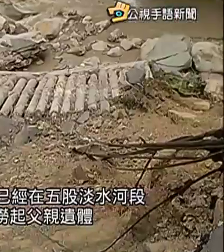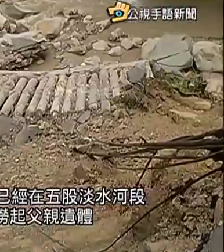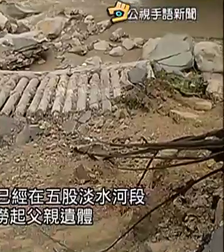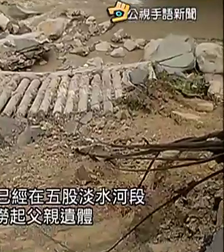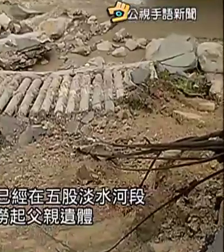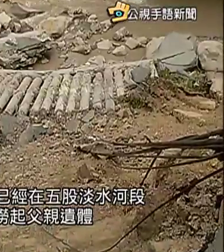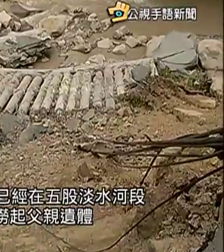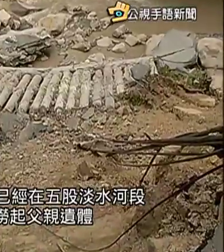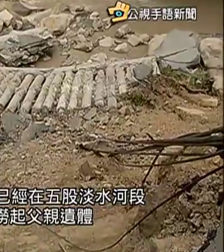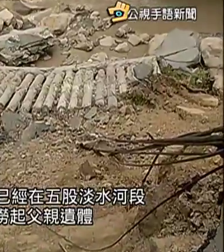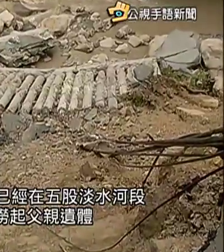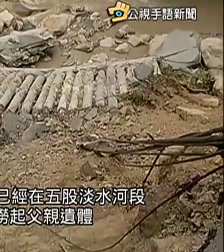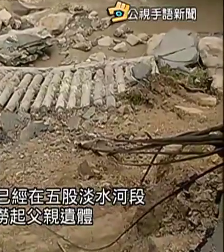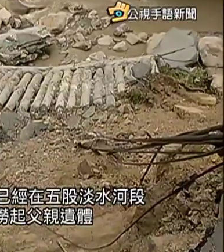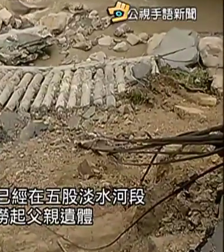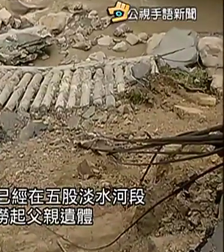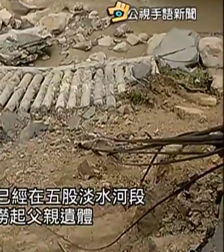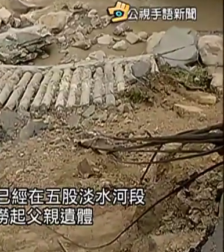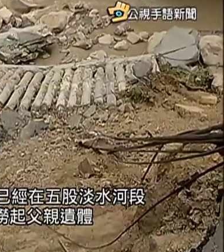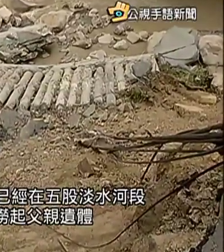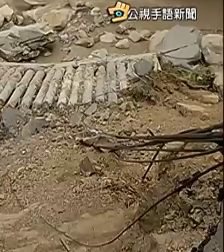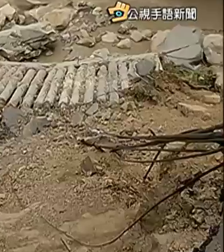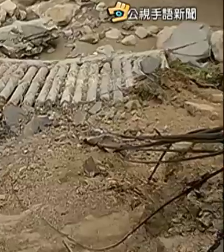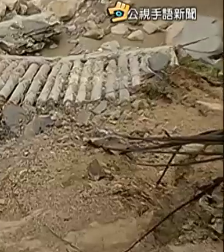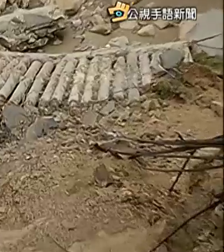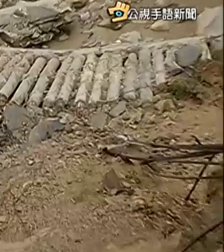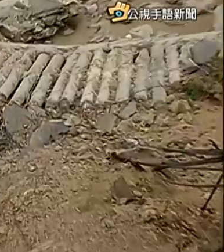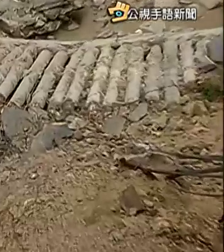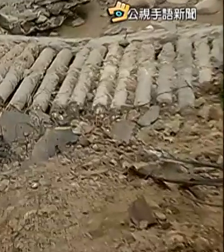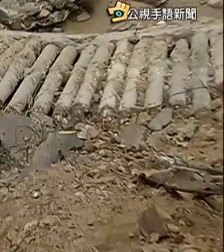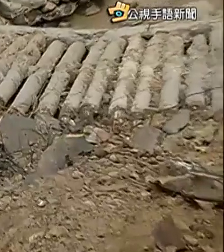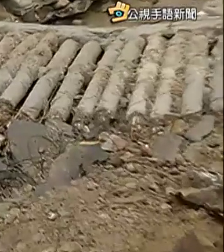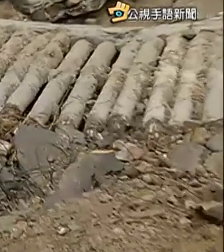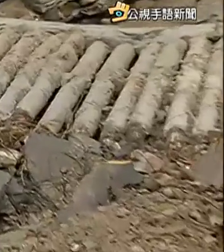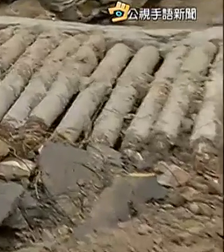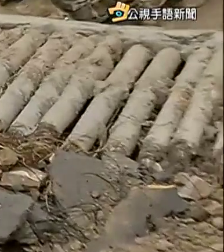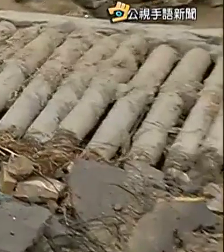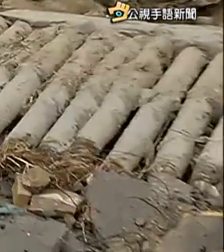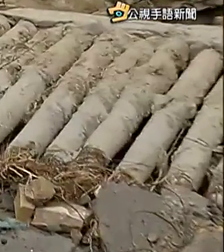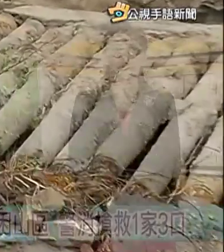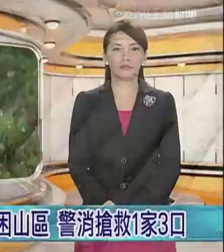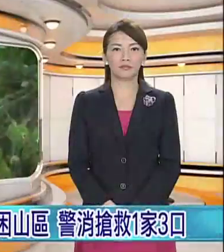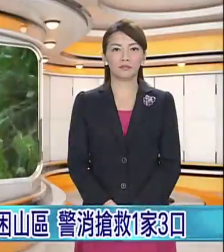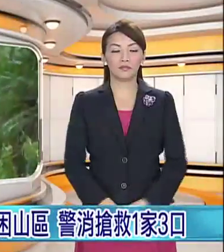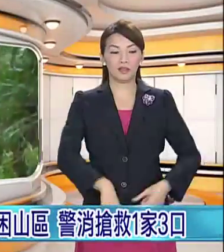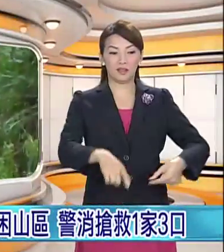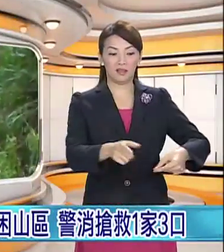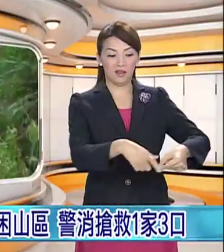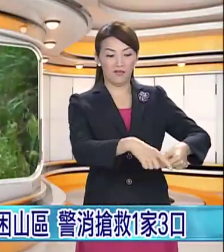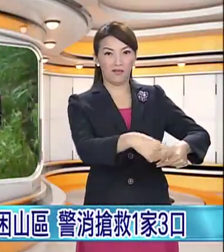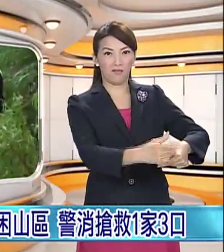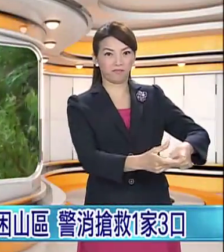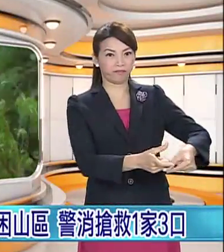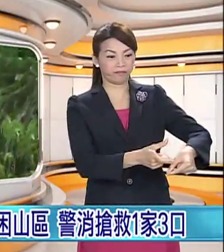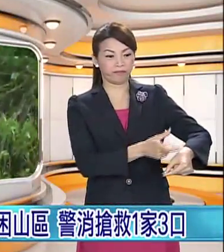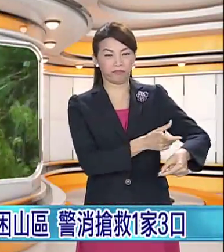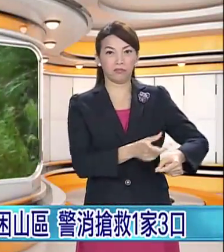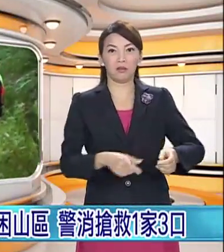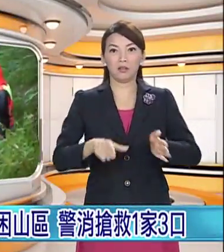河段打捞起父亲遗体。记者陈嘉欣、谢启文，新北市报道。 苏迪勒台风横